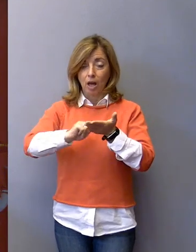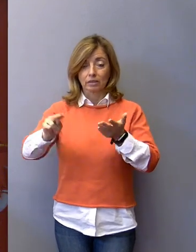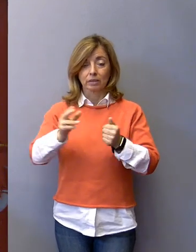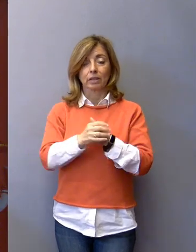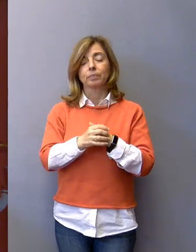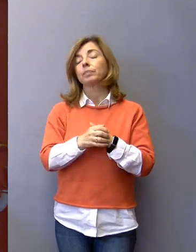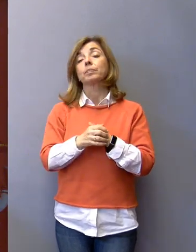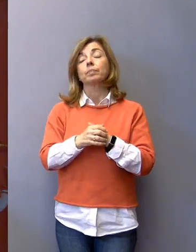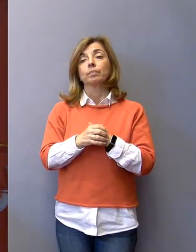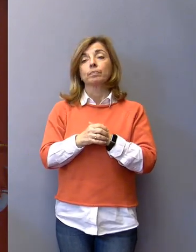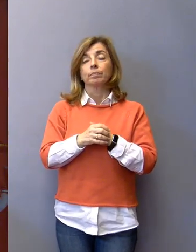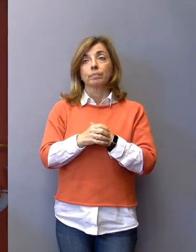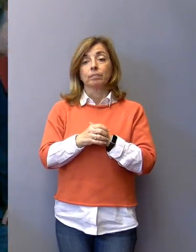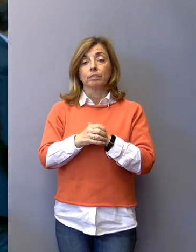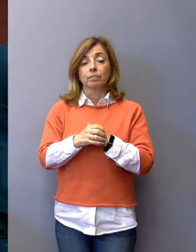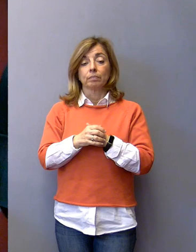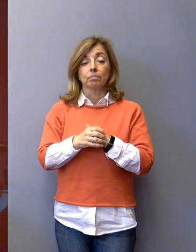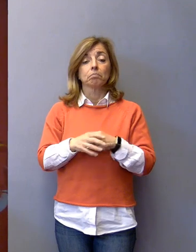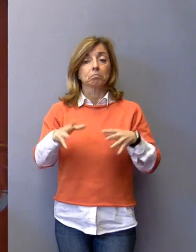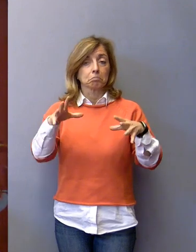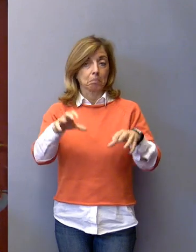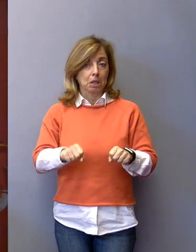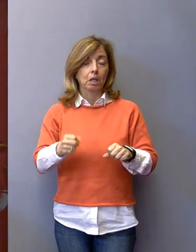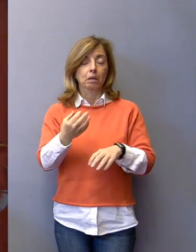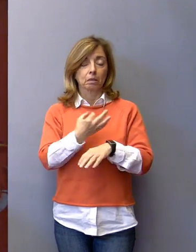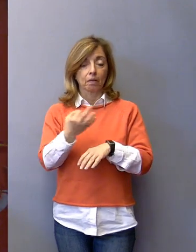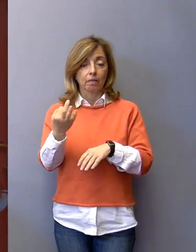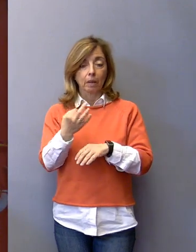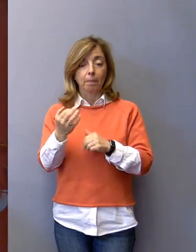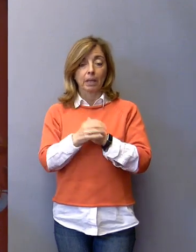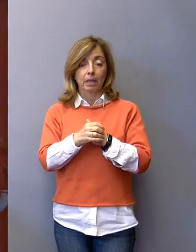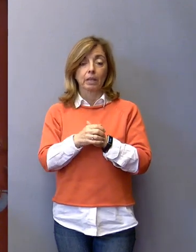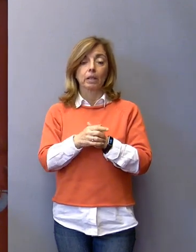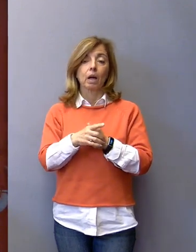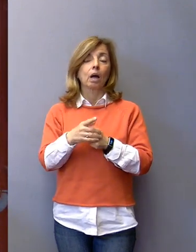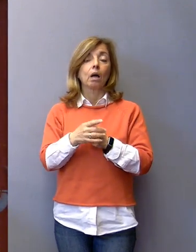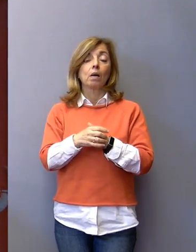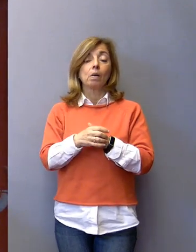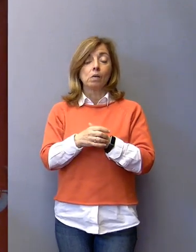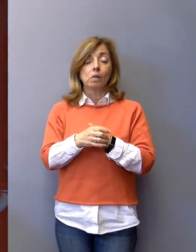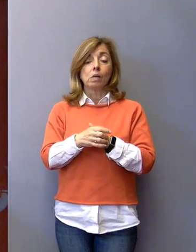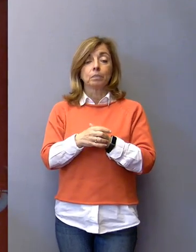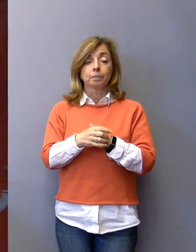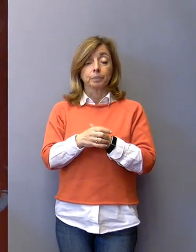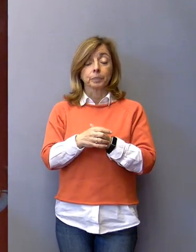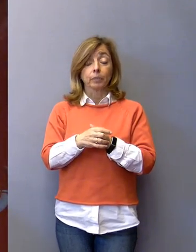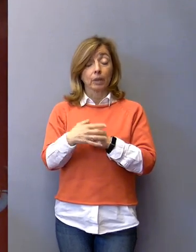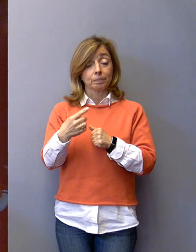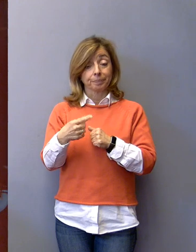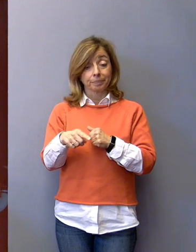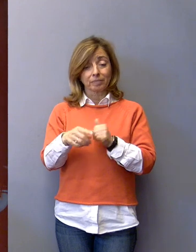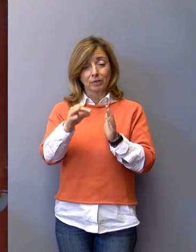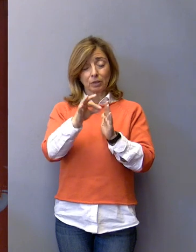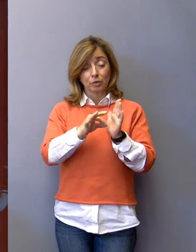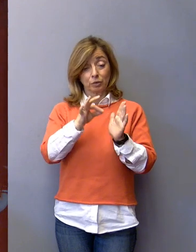genovesi l'impegnativa va bene ovviamente perché puntata sulla variante generale del puk Per quanto riguarda